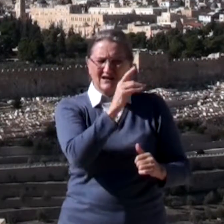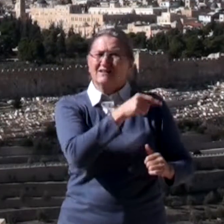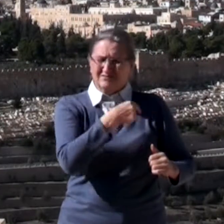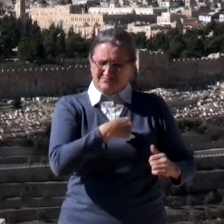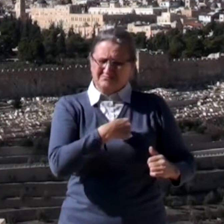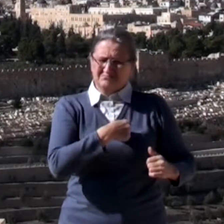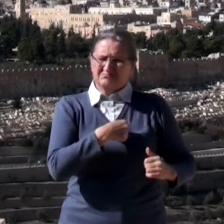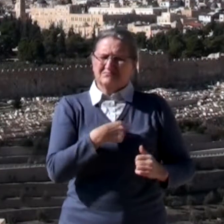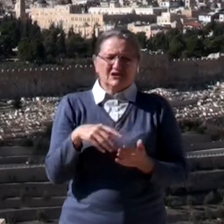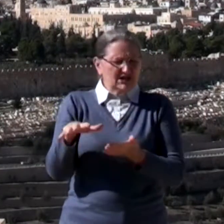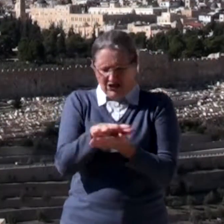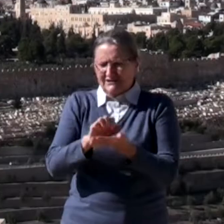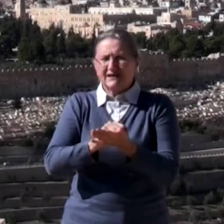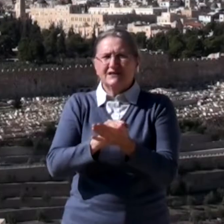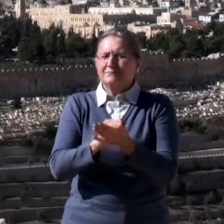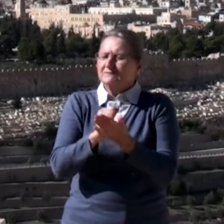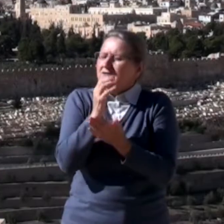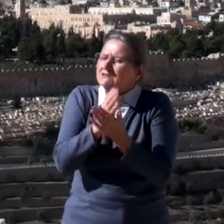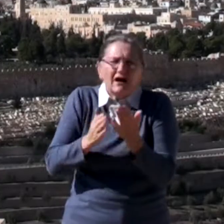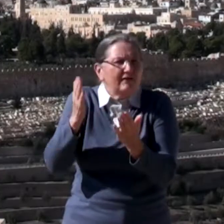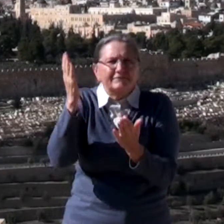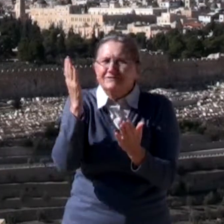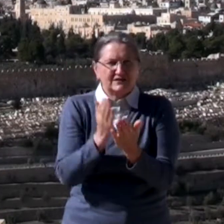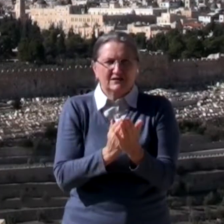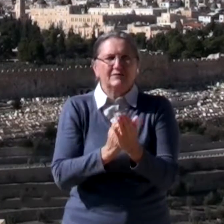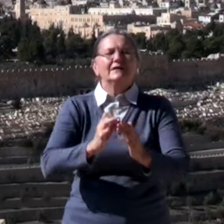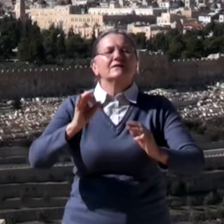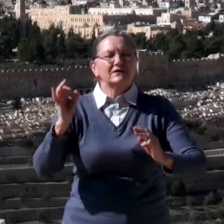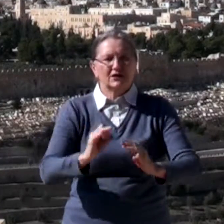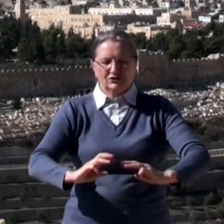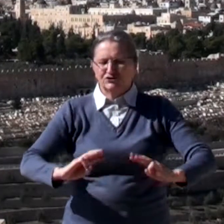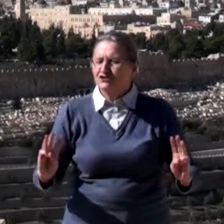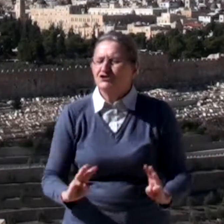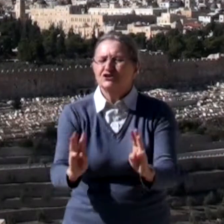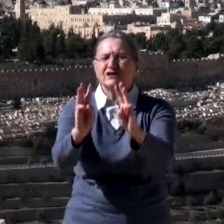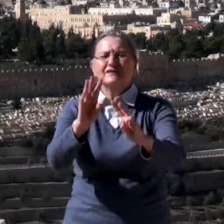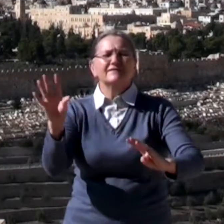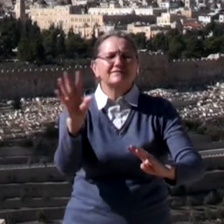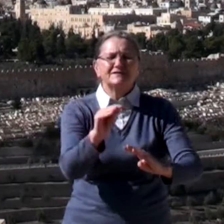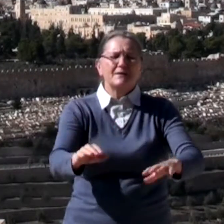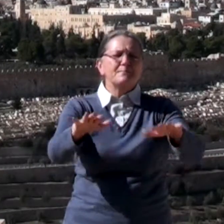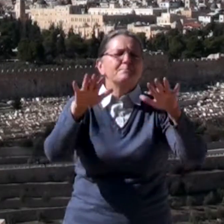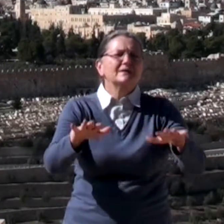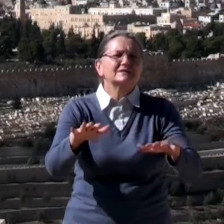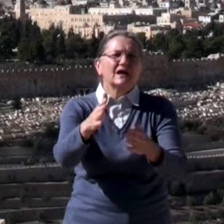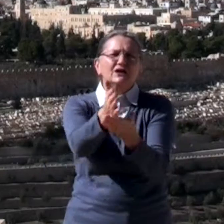своем: разорим их совсем, и сожгли все места собраний Божьих на